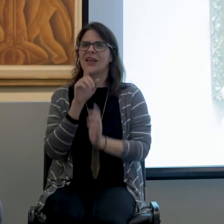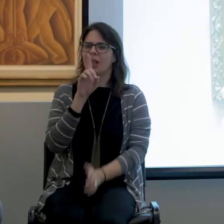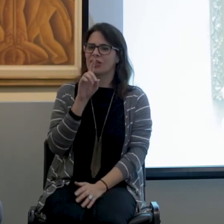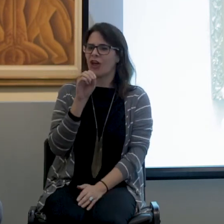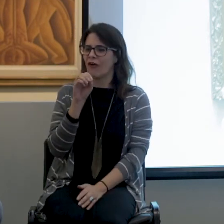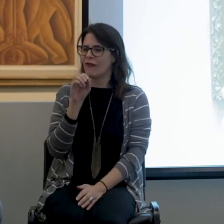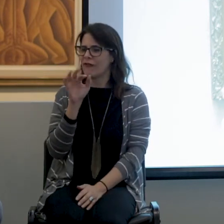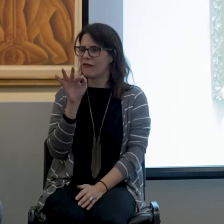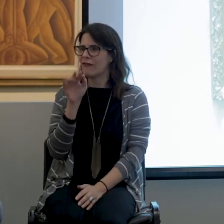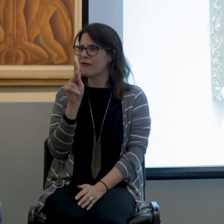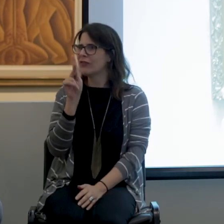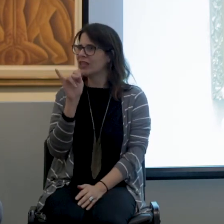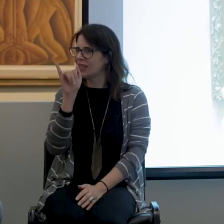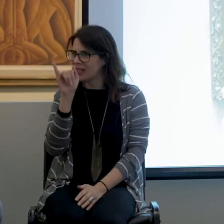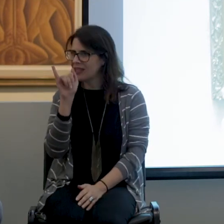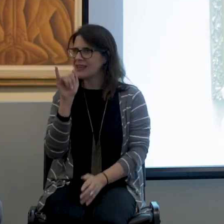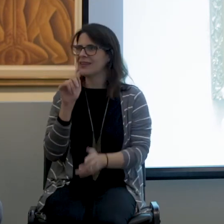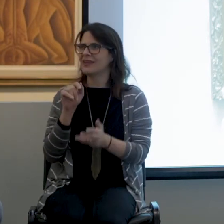Pudovkin, tanta gente, né?